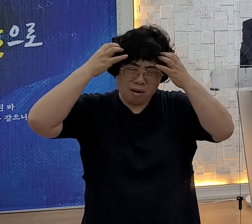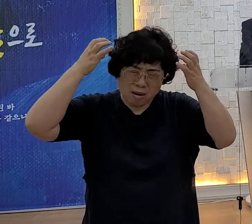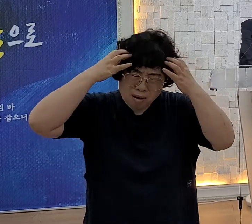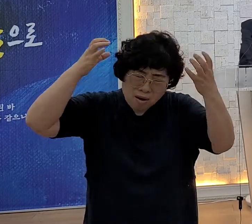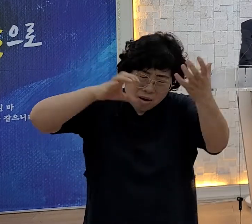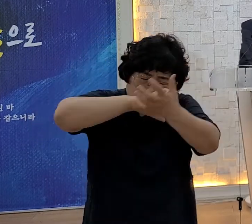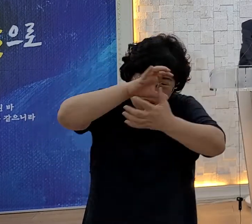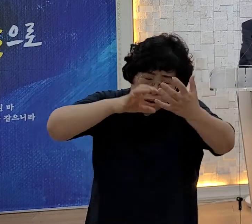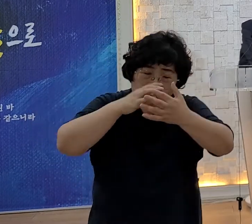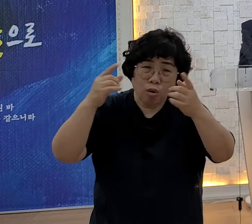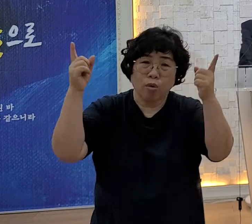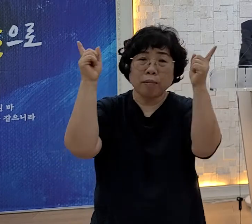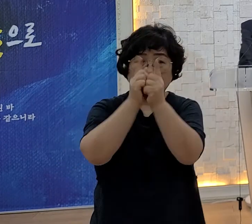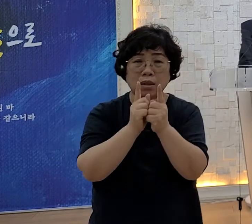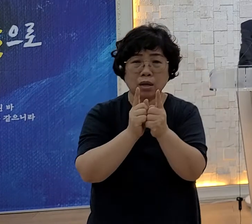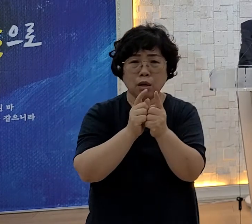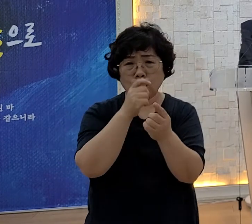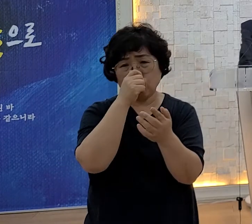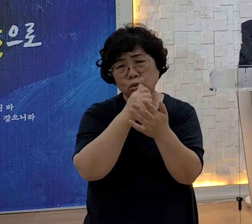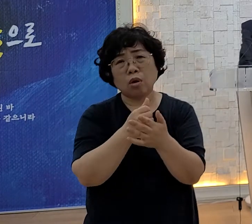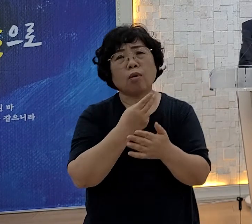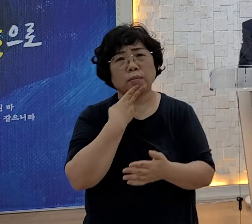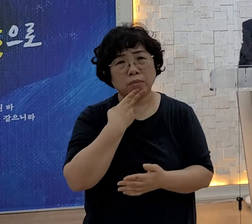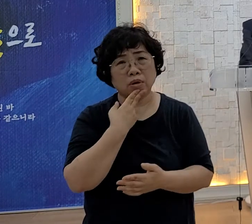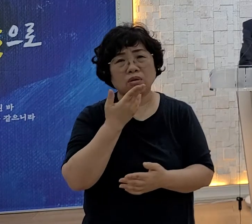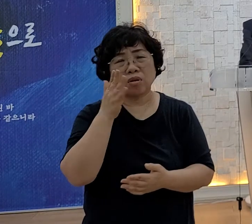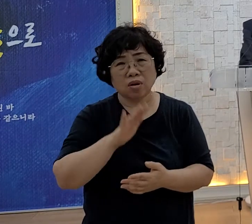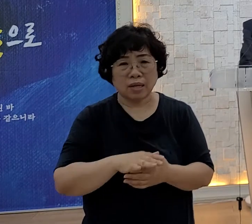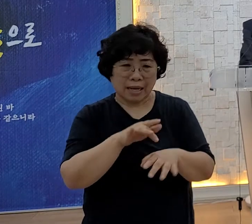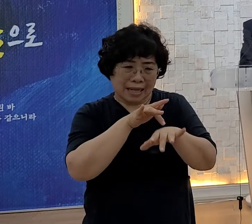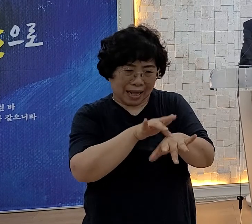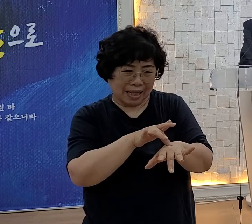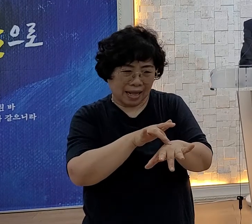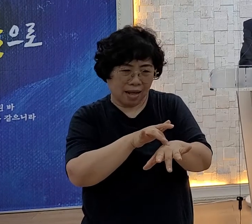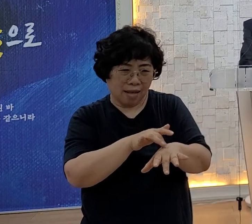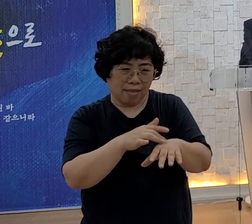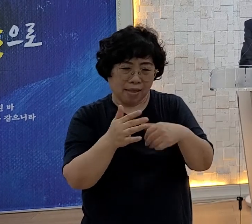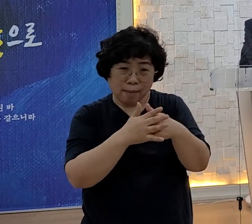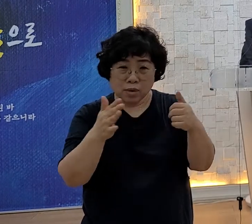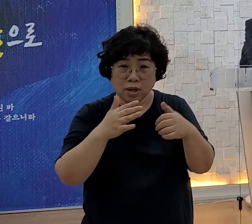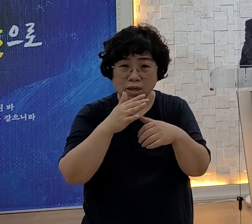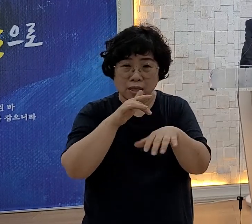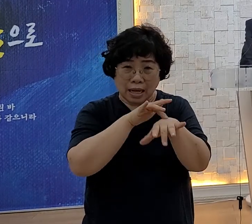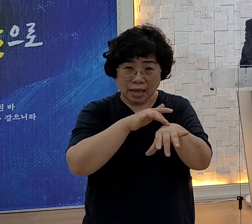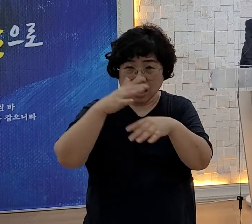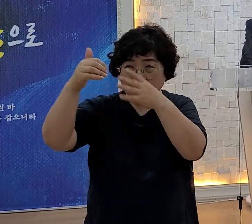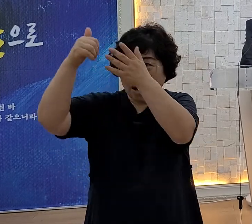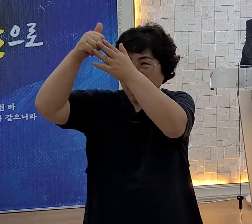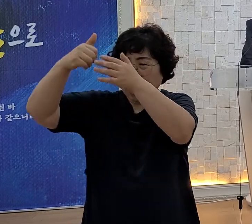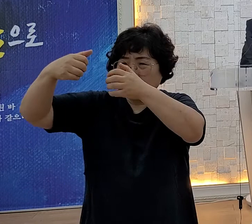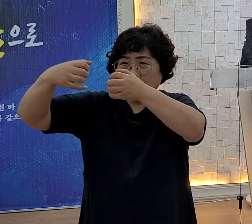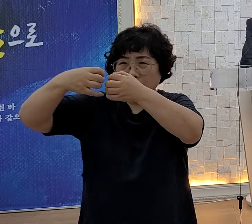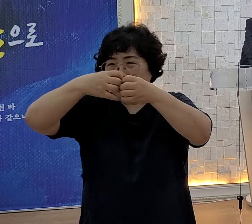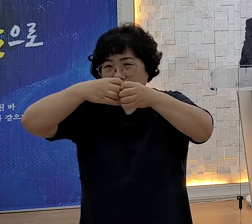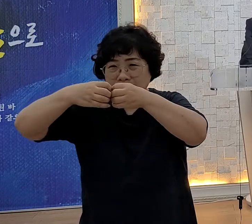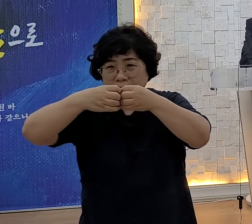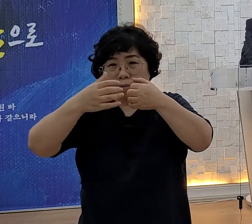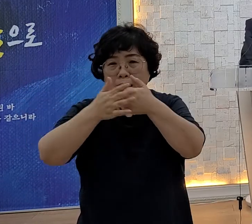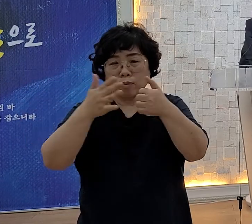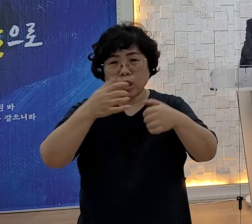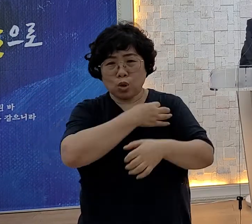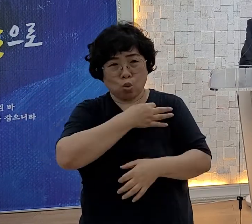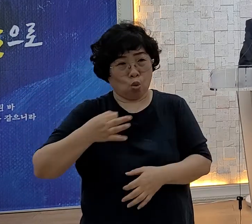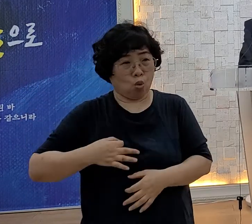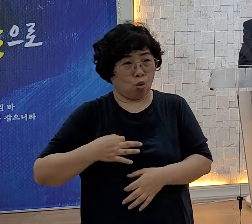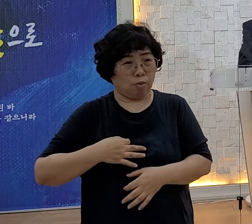죄를 지은 것도 아니에요. 사탄이 하나님을 꼬드겨 가지고 제 재산도 없고 아내도 없고 자식들 빼앗아가면